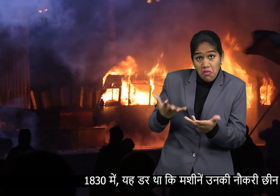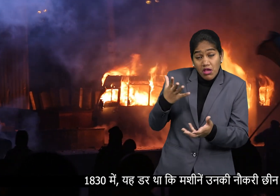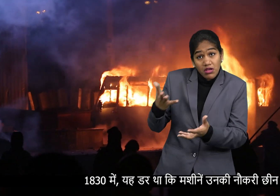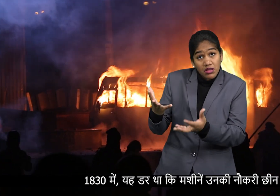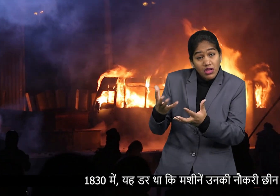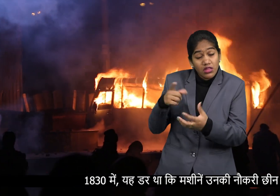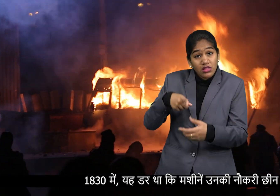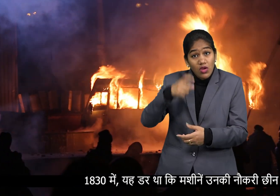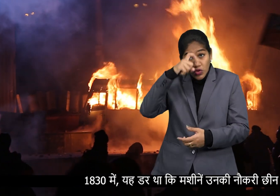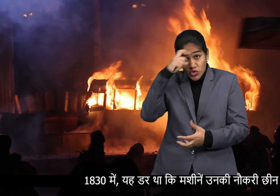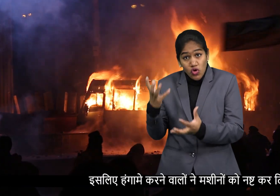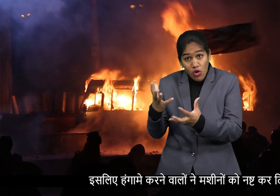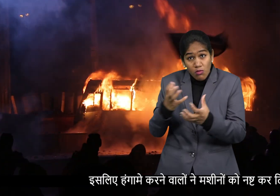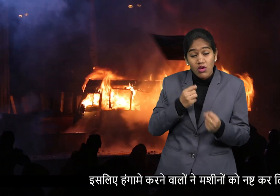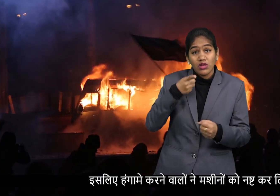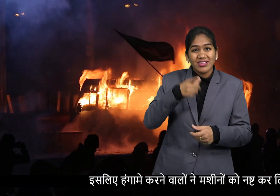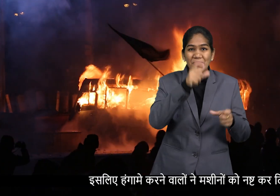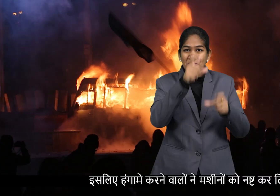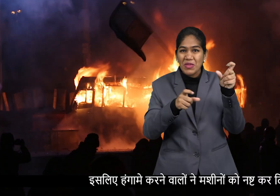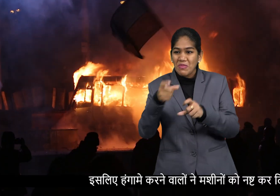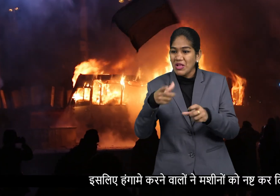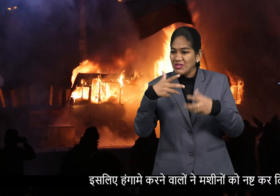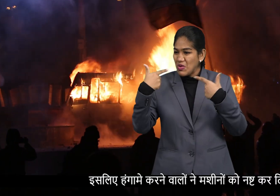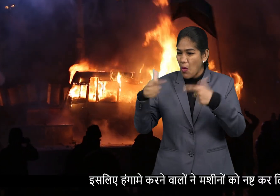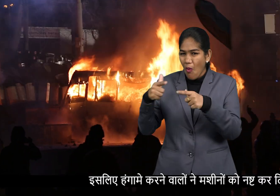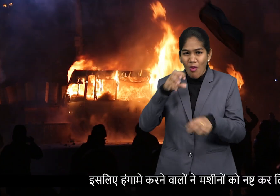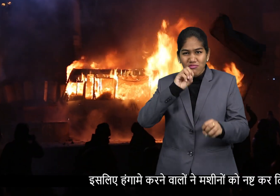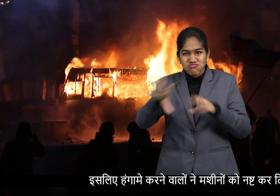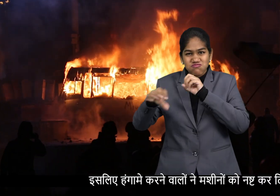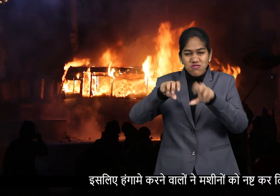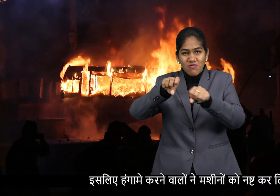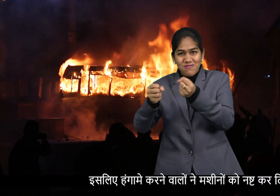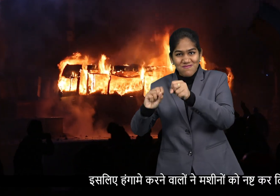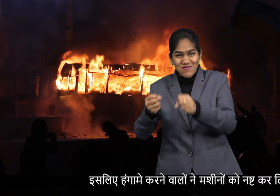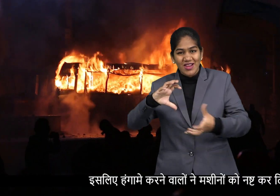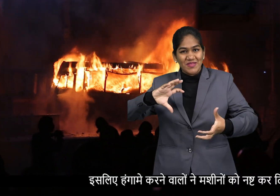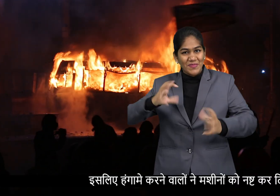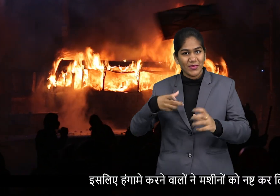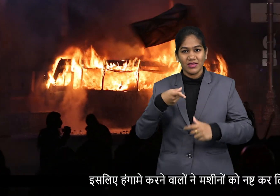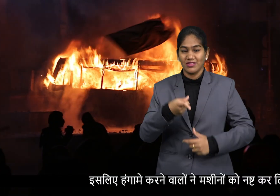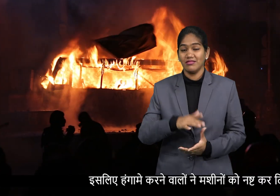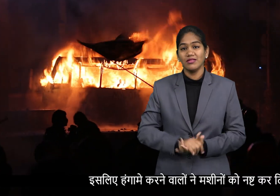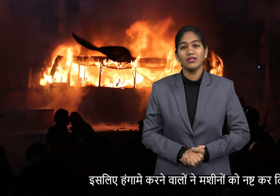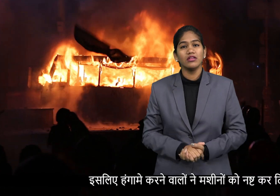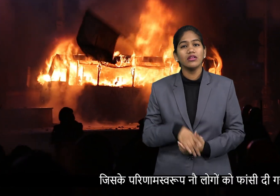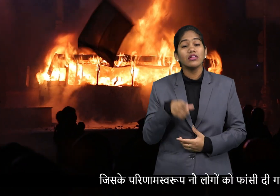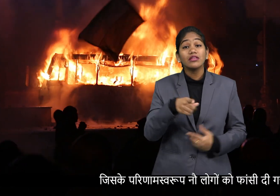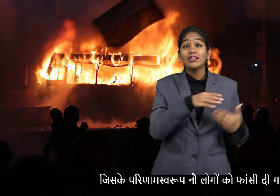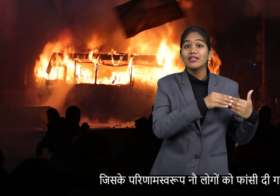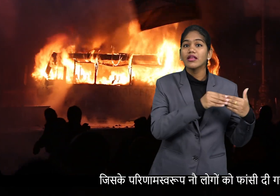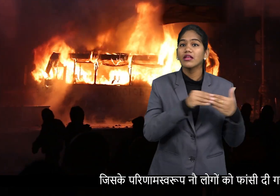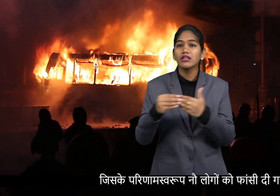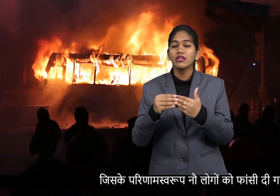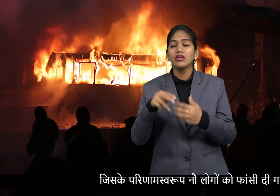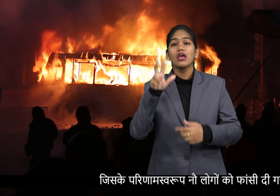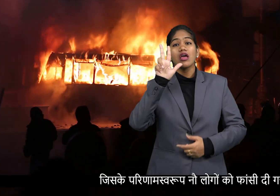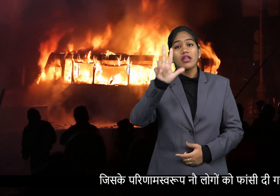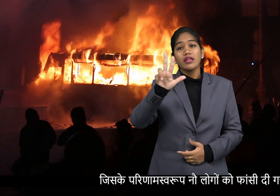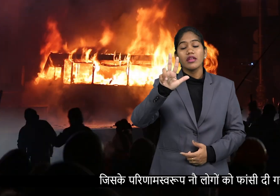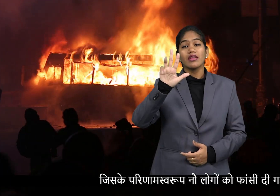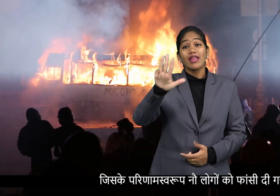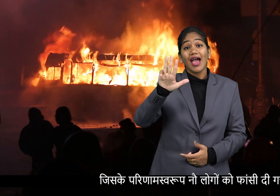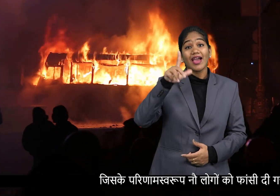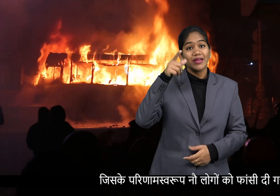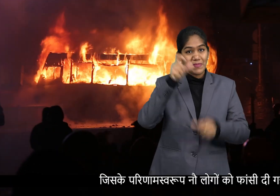उनकी नौकरी छीन लेंगी, इसलिए हंगामे करने वालों ने मशीनों को नष्ट कर दिया, जिसके